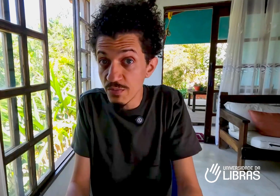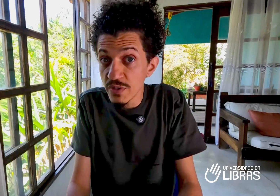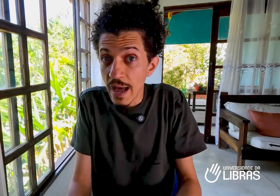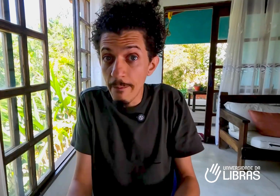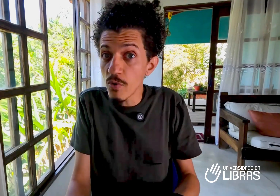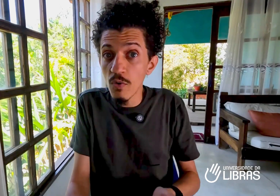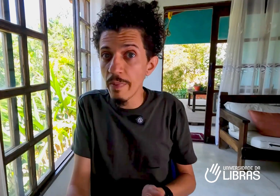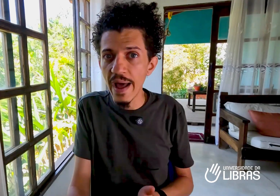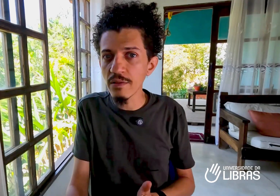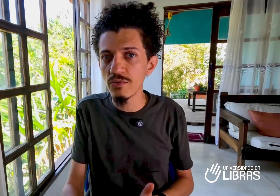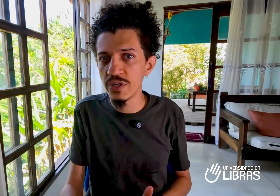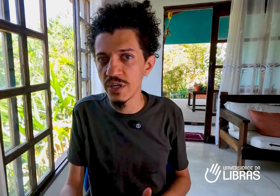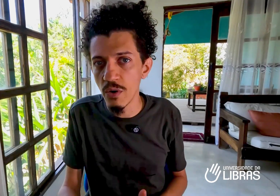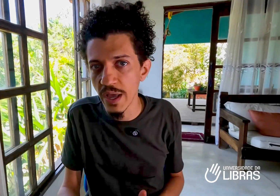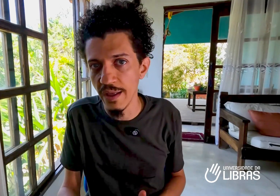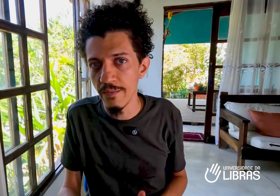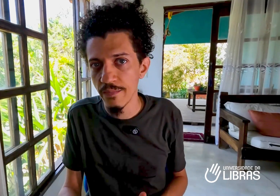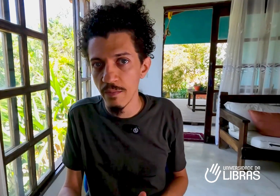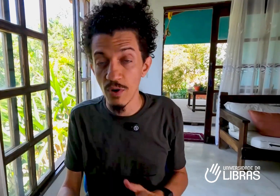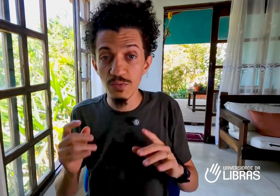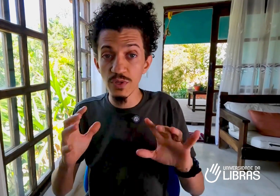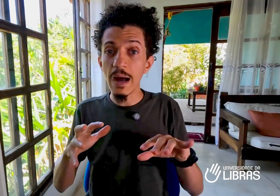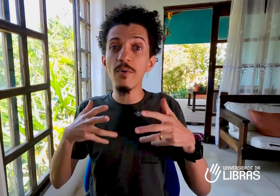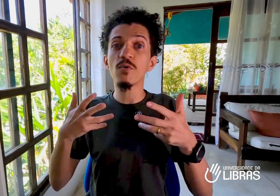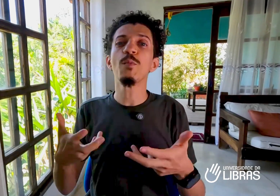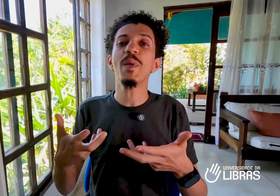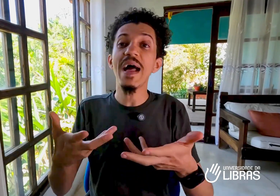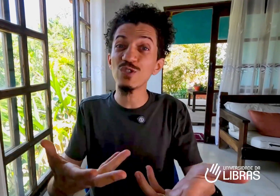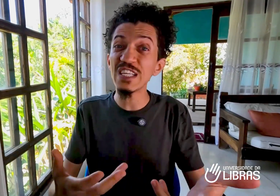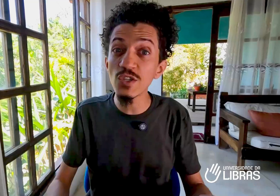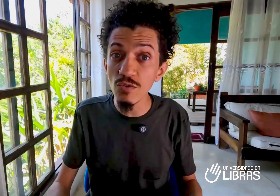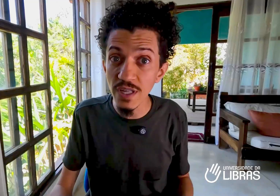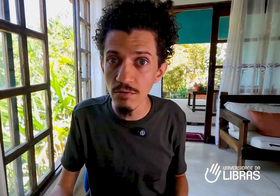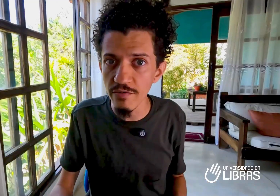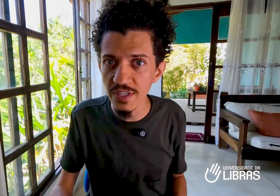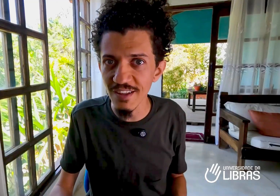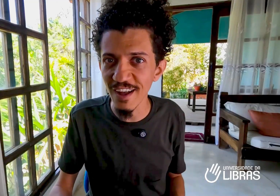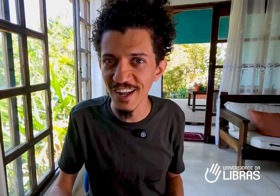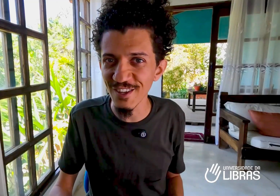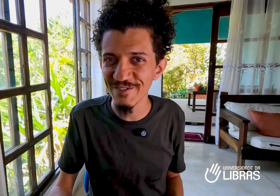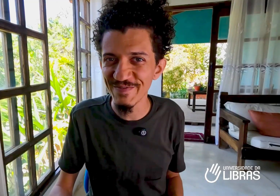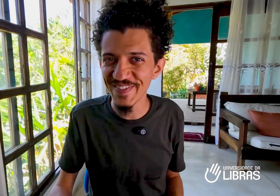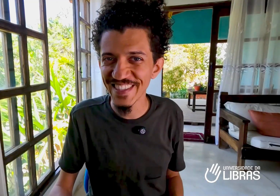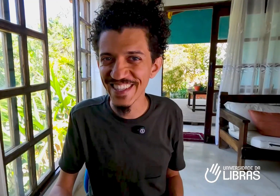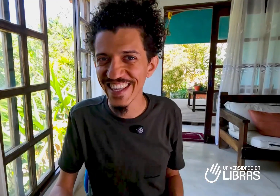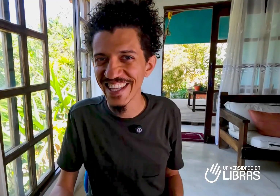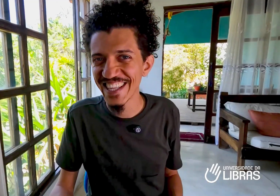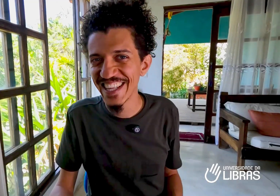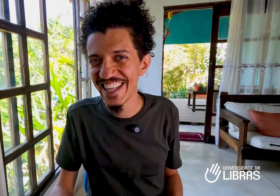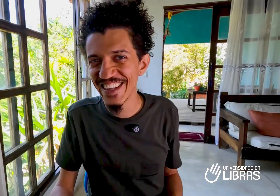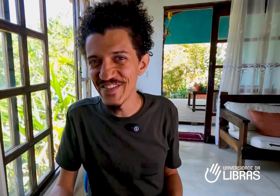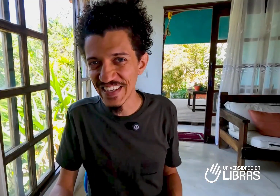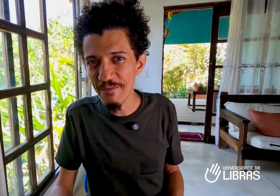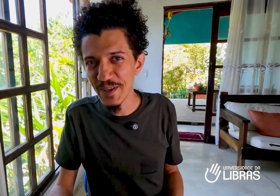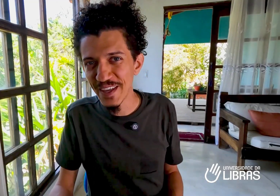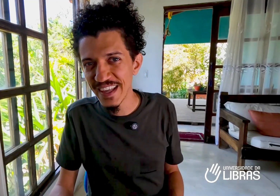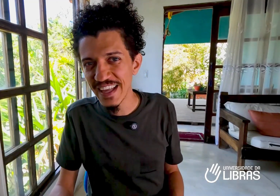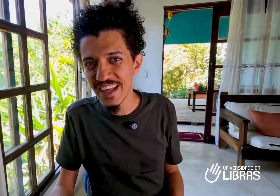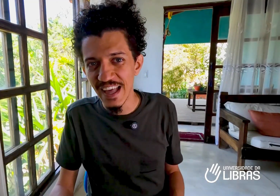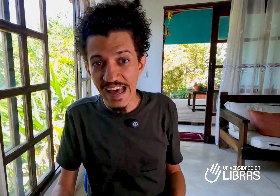mudar por completo o dia de alguém. Pode mudar por completo o sentido daquilo que você está falando. Percebe? E